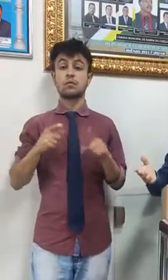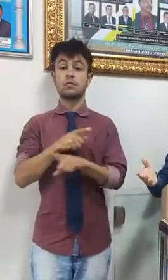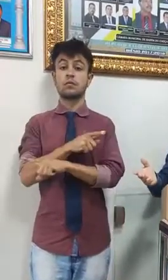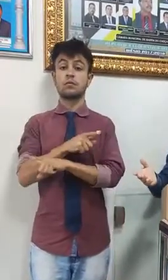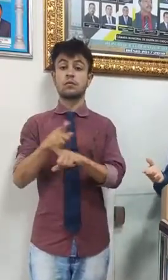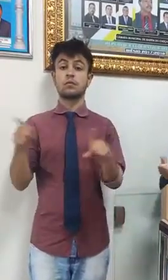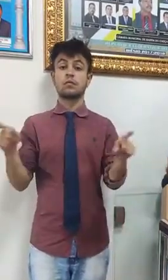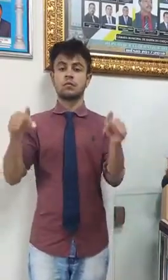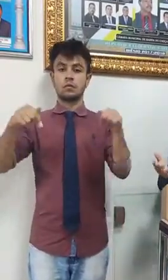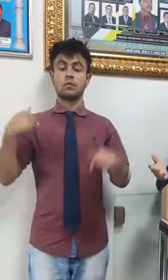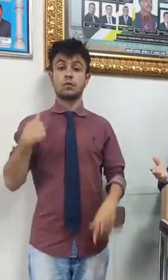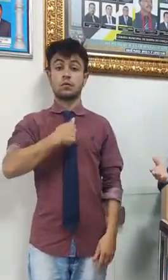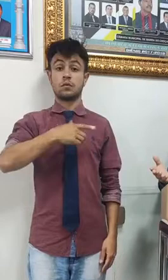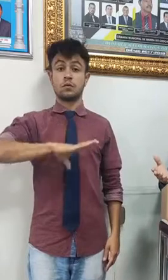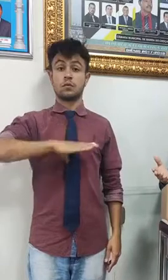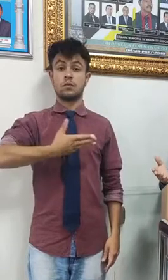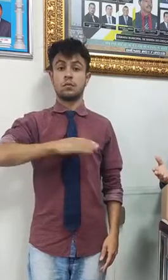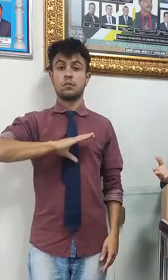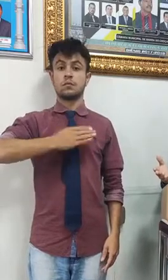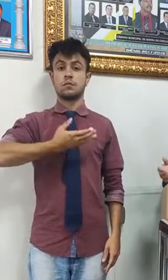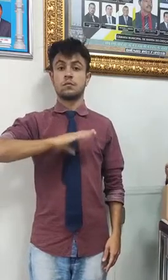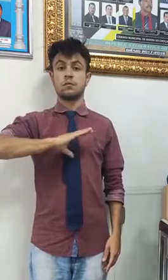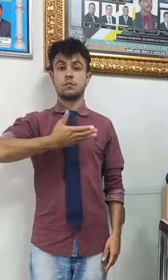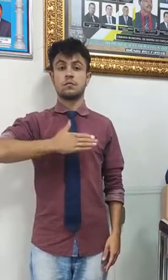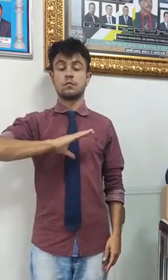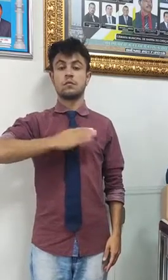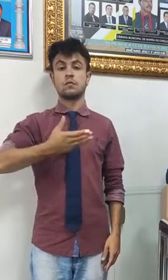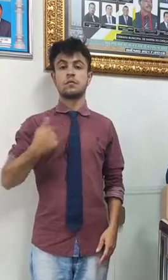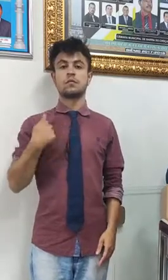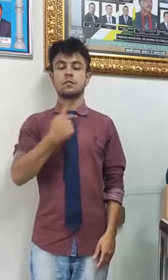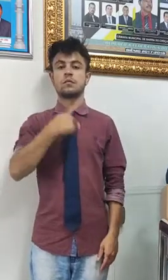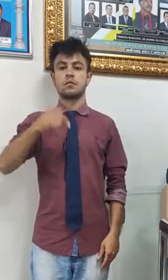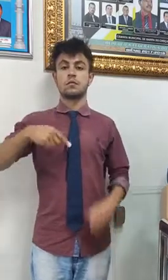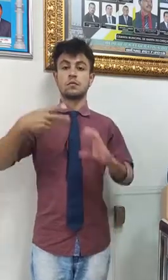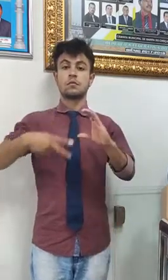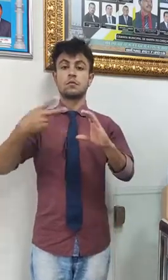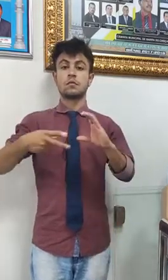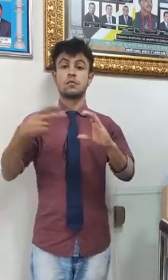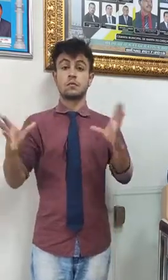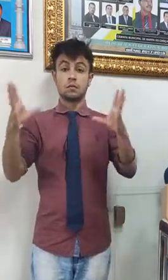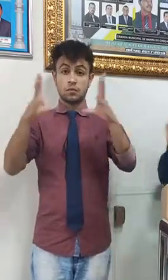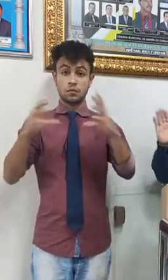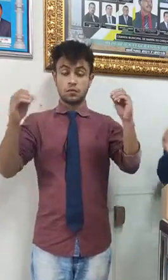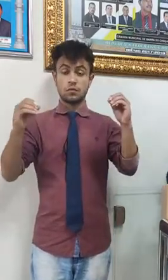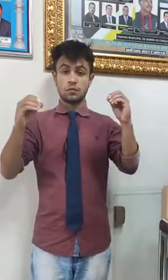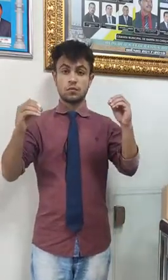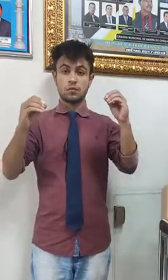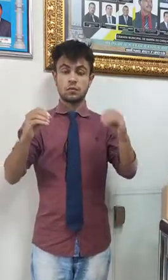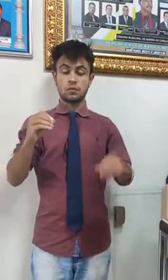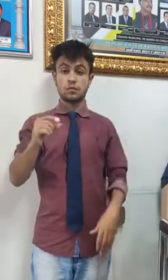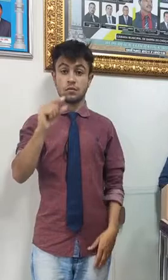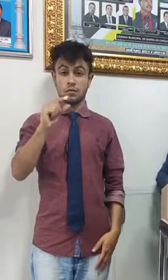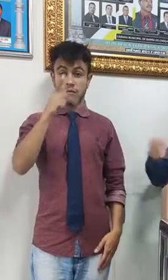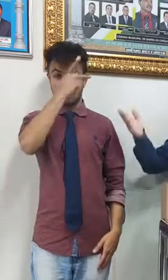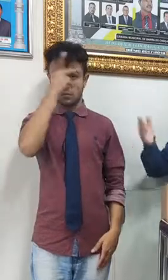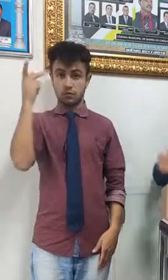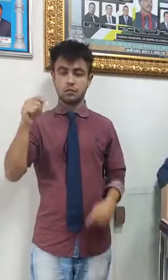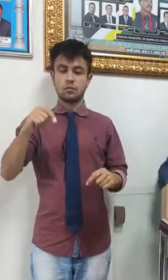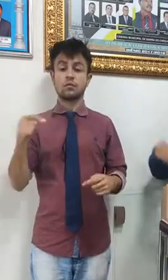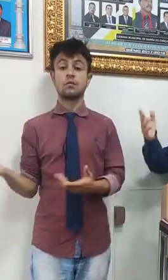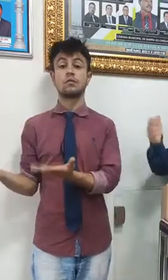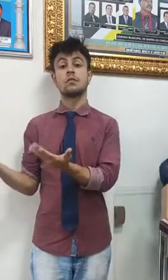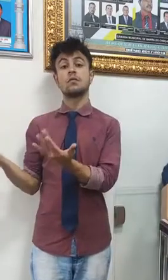orgulhoso de ver vocês aqui, mesmo que essa Câmara ultimamente tenha andado muito vazio. O pessoal não marca mais não, acabou. Mas agora a gente